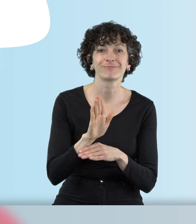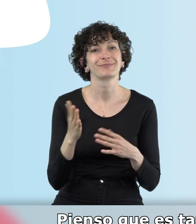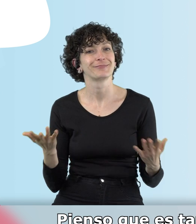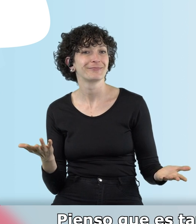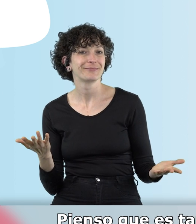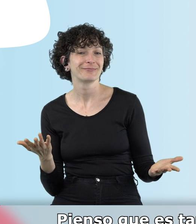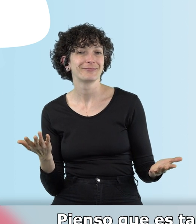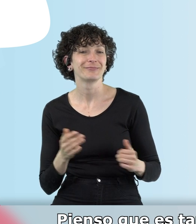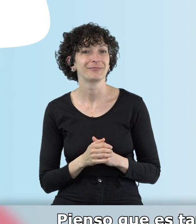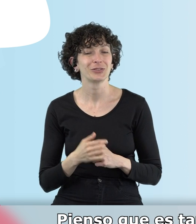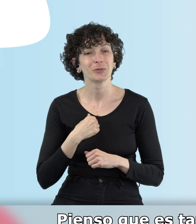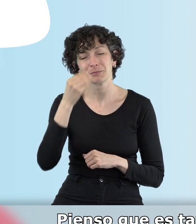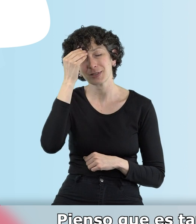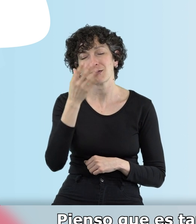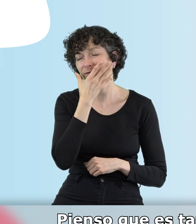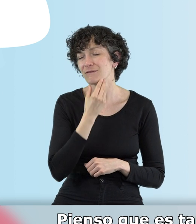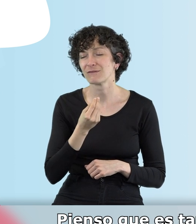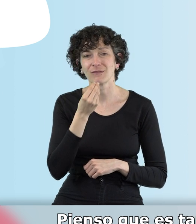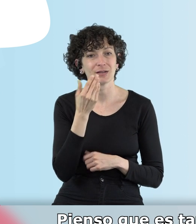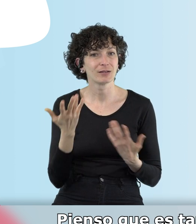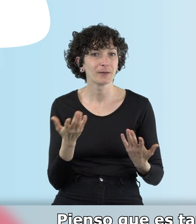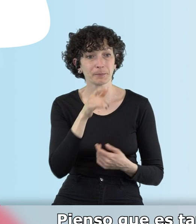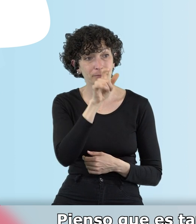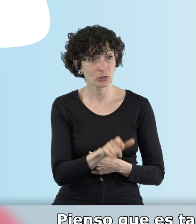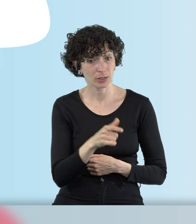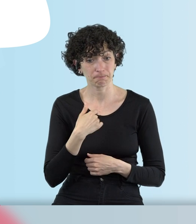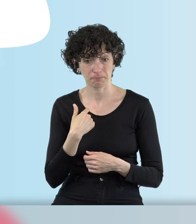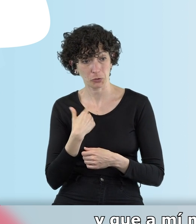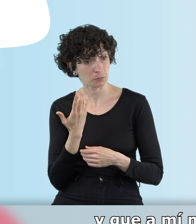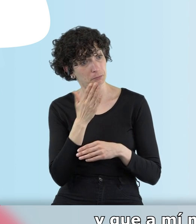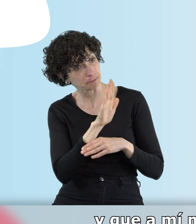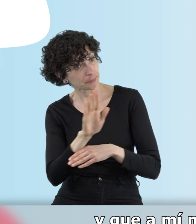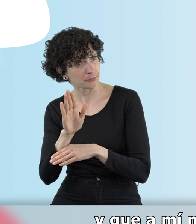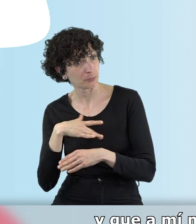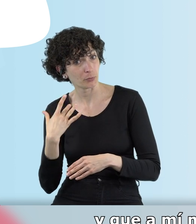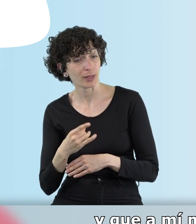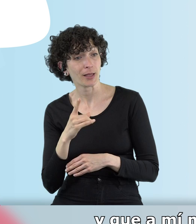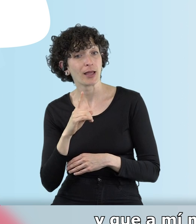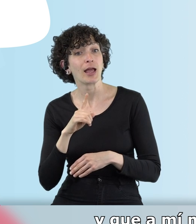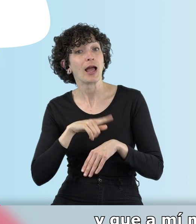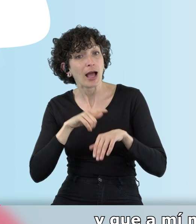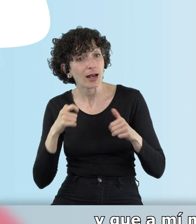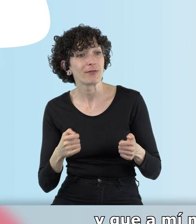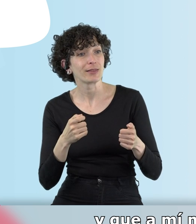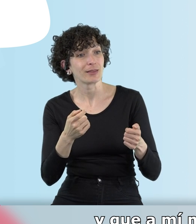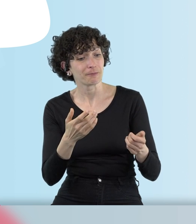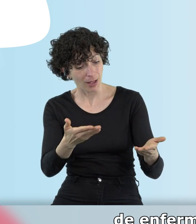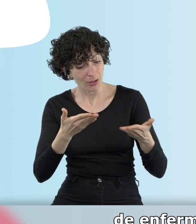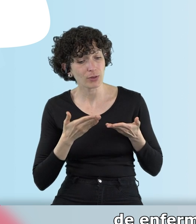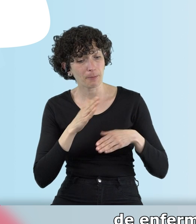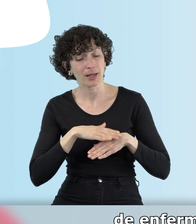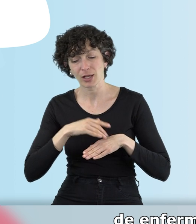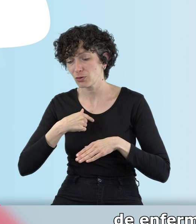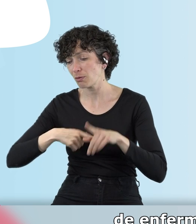sea... Pienso que es tan bonito que puedas enseñar a una persona y que a mí me sirva de evadirme de mis